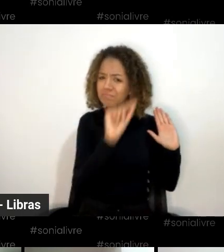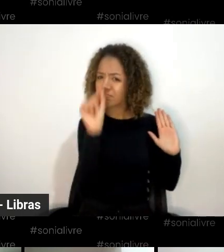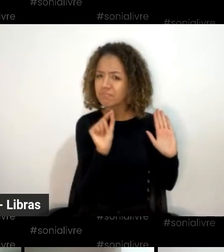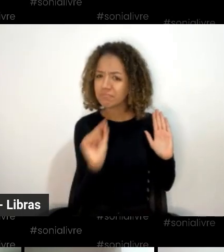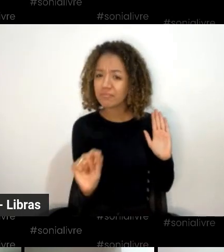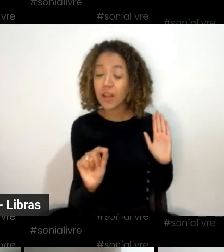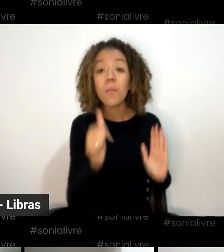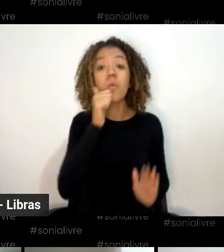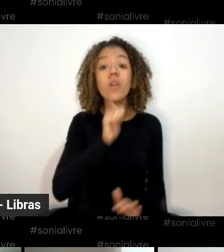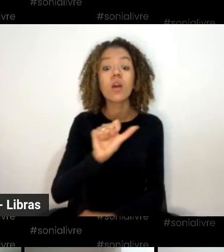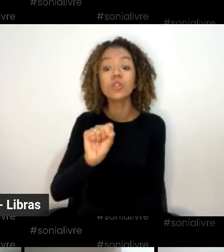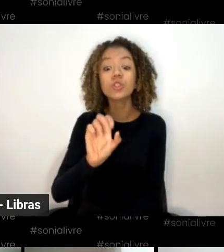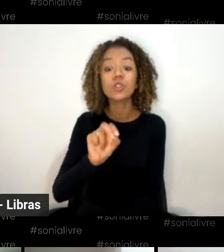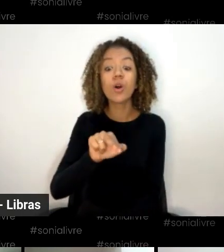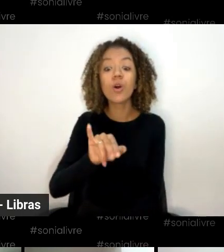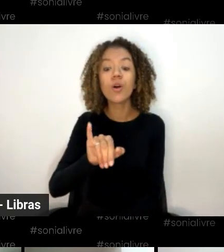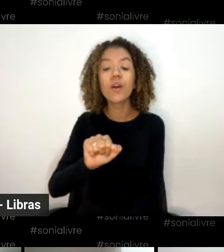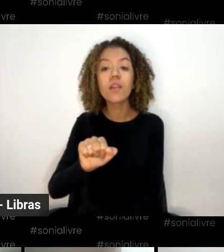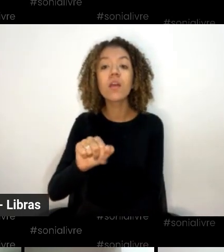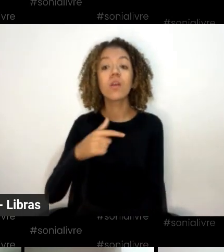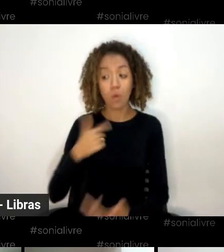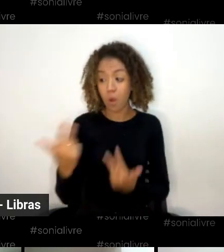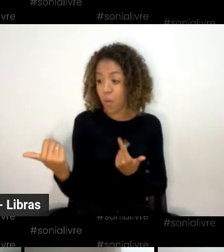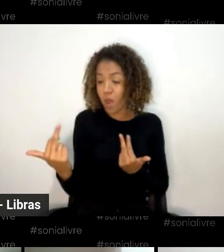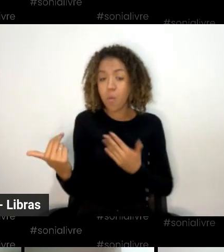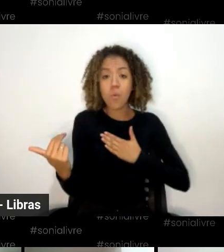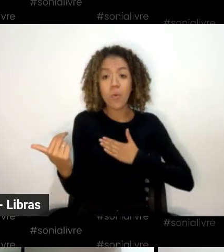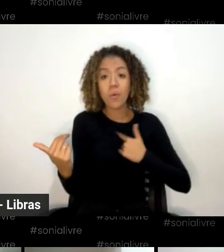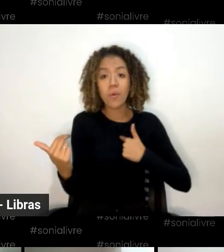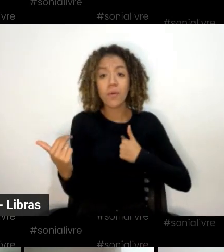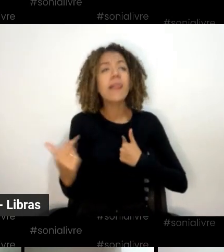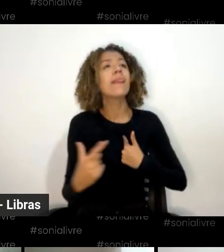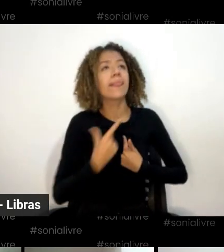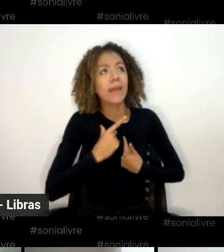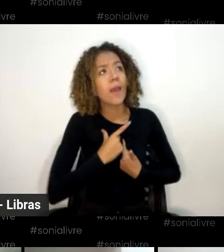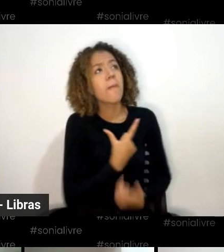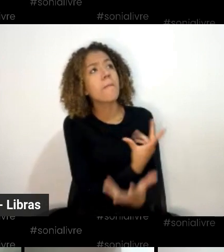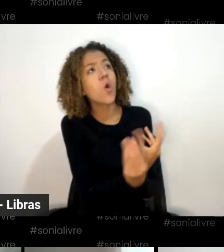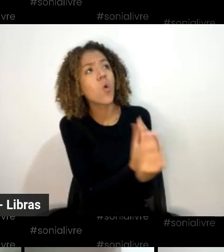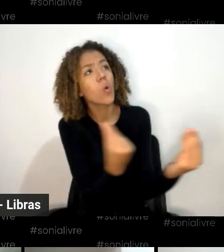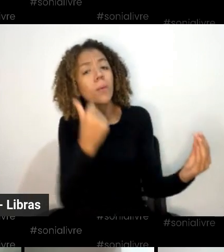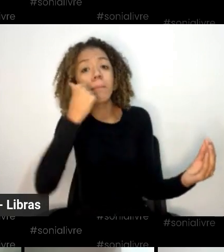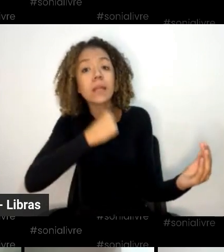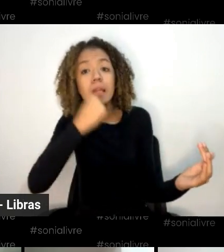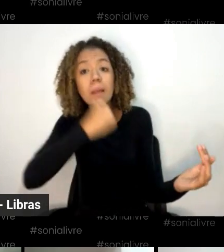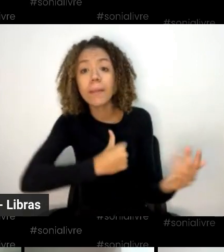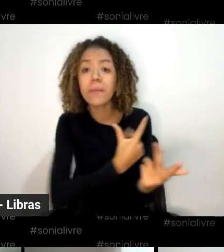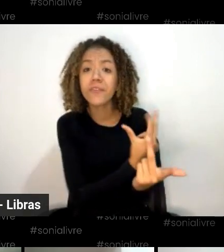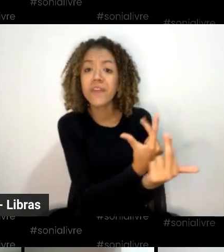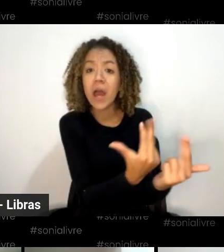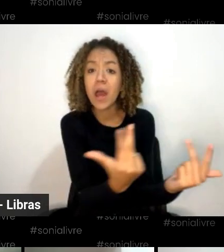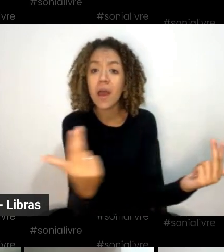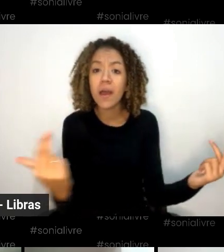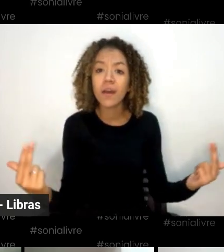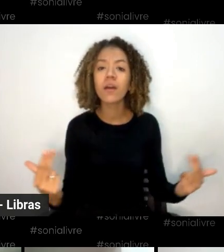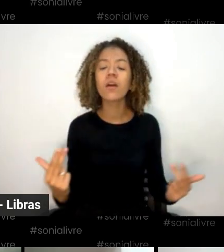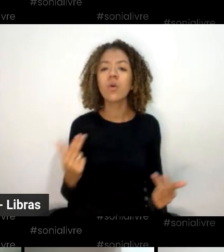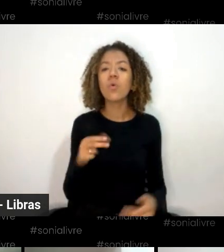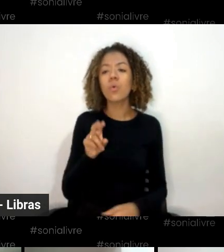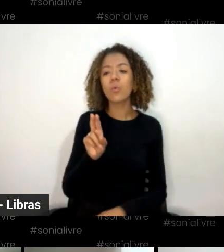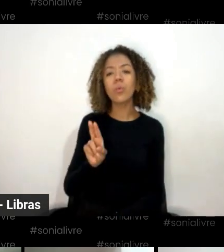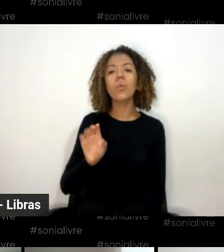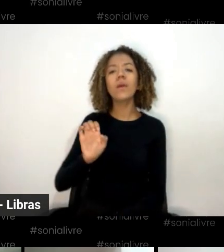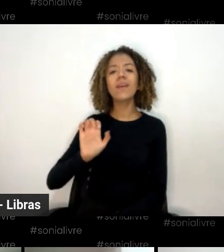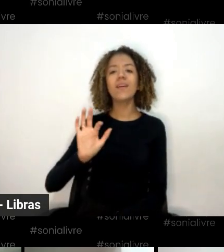Sônia, assim como eu, existem milhares de meninas, né? Hoje a gente já tem a convenção da OIT,